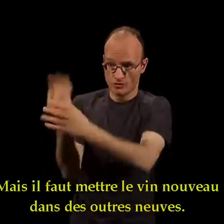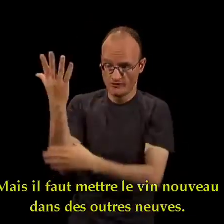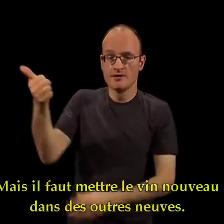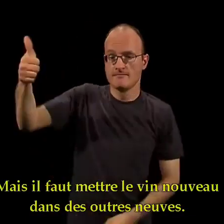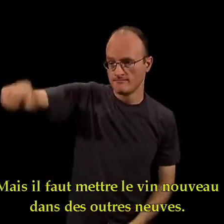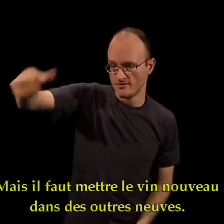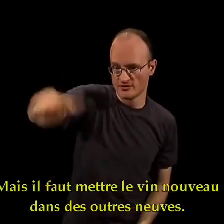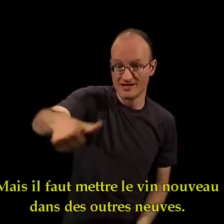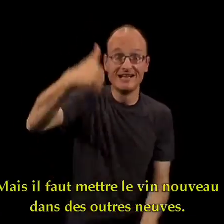neuves.